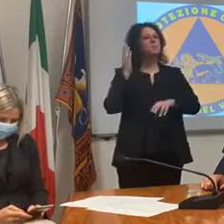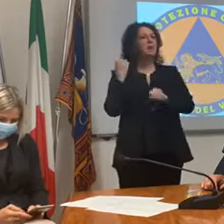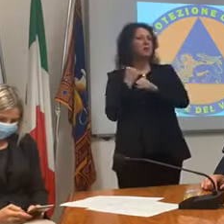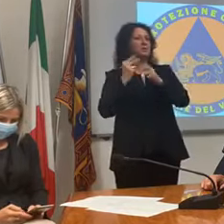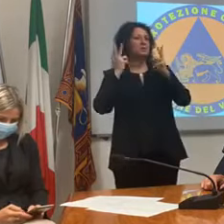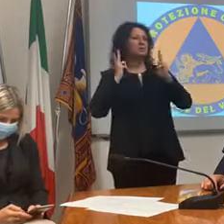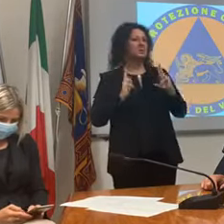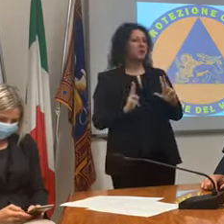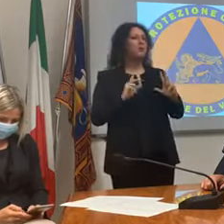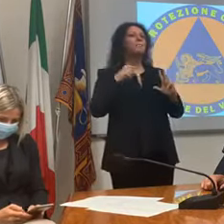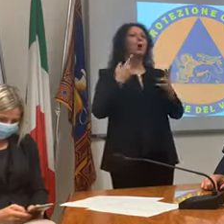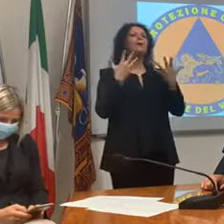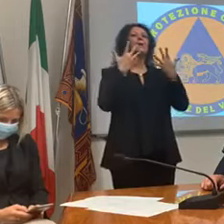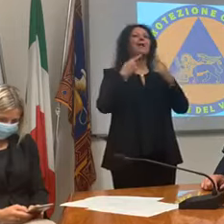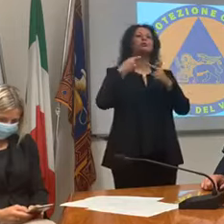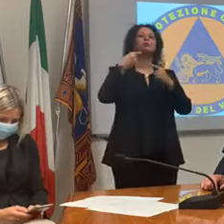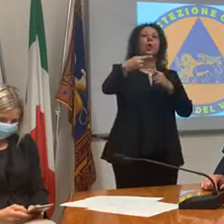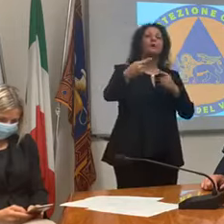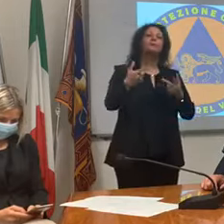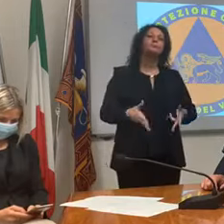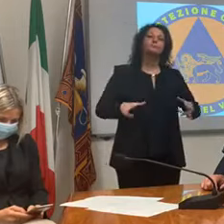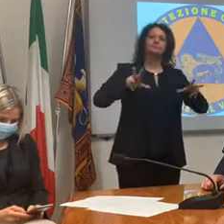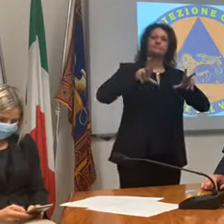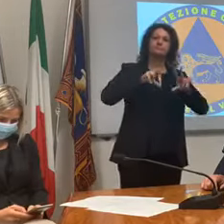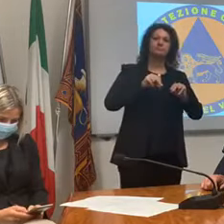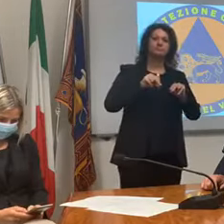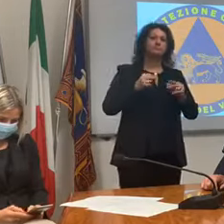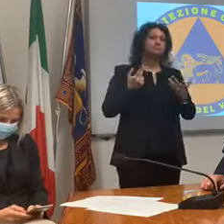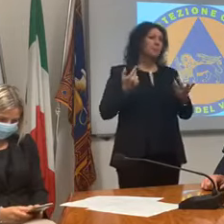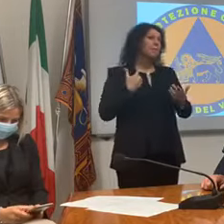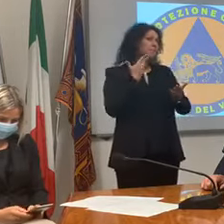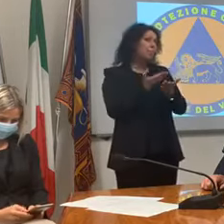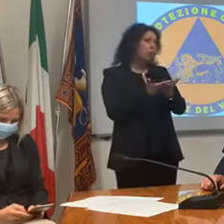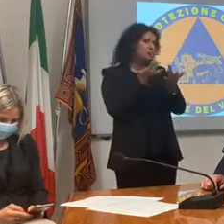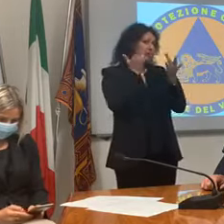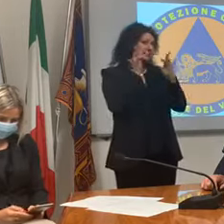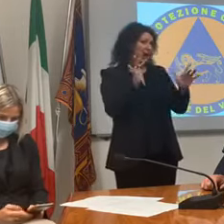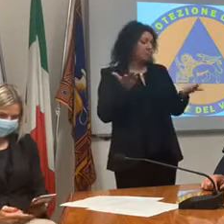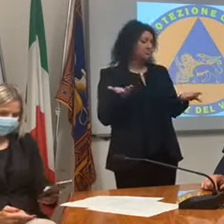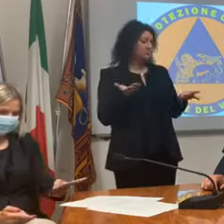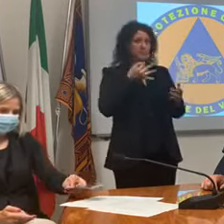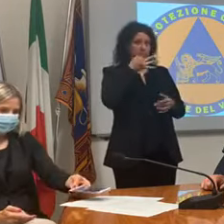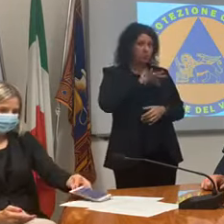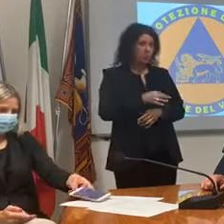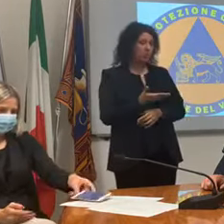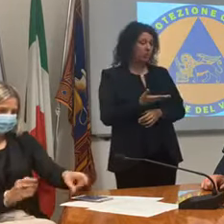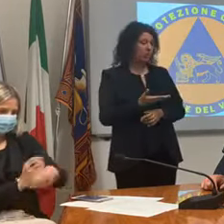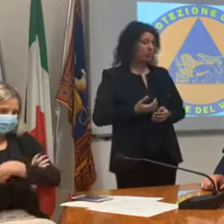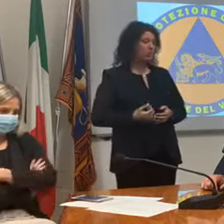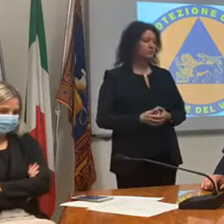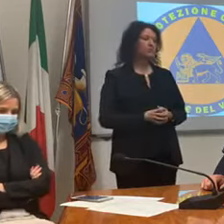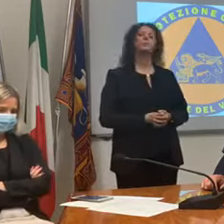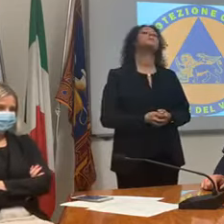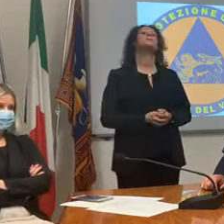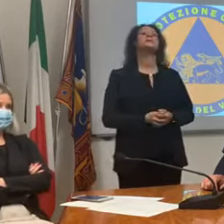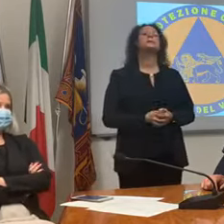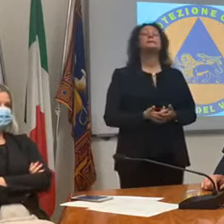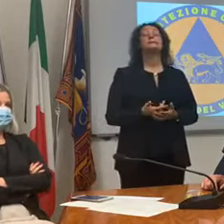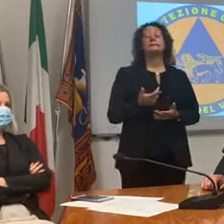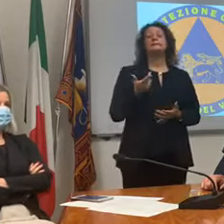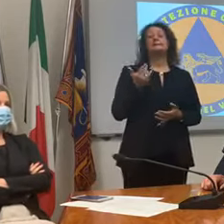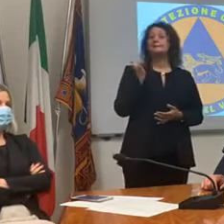prossimi 10-15 giorni. È una proposta semplice. Sì, però qual è il problema? Qual è?